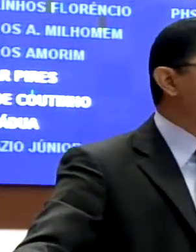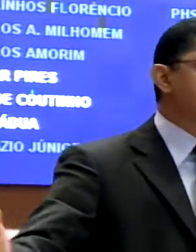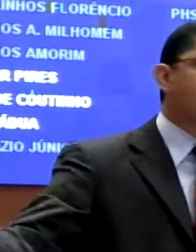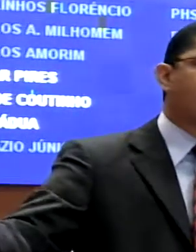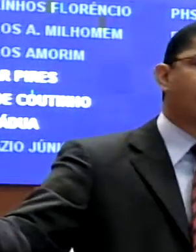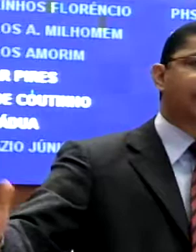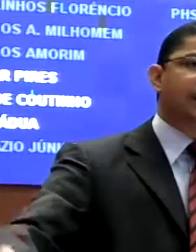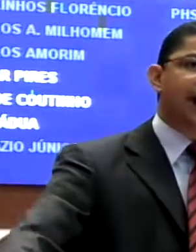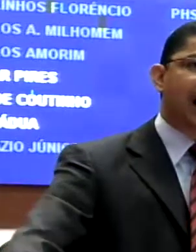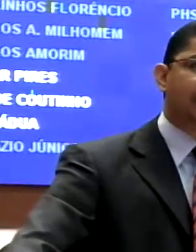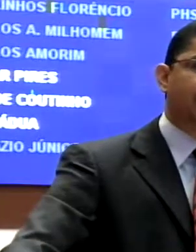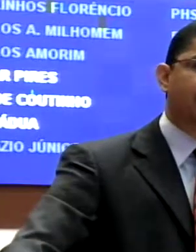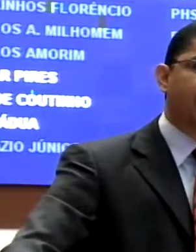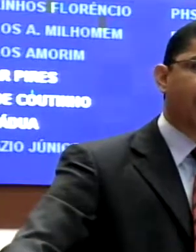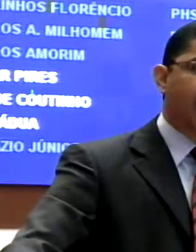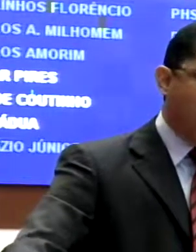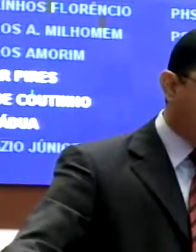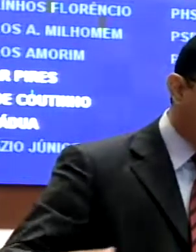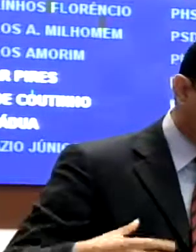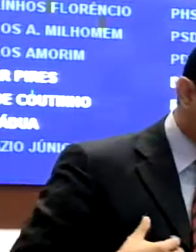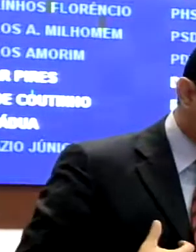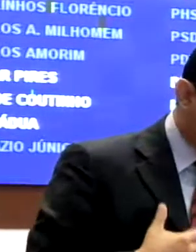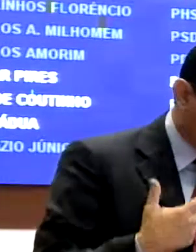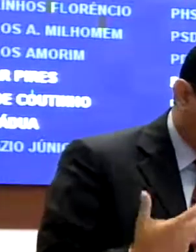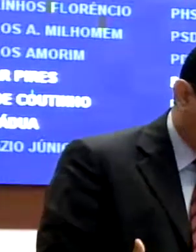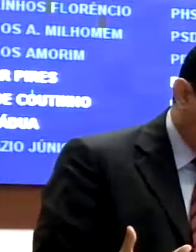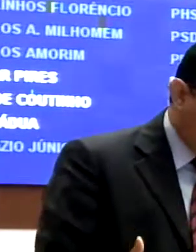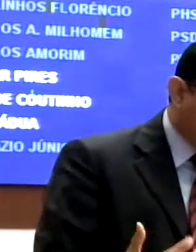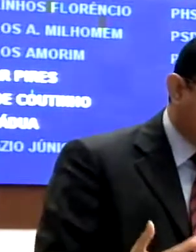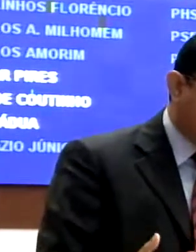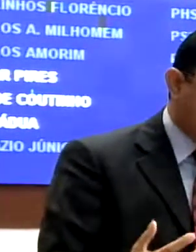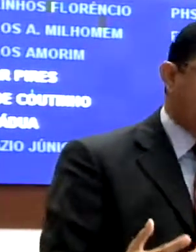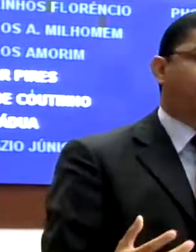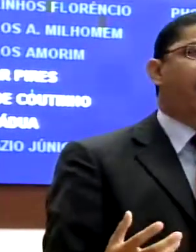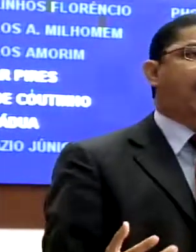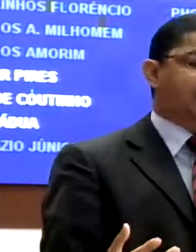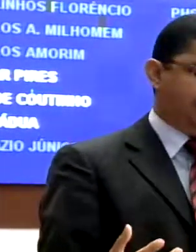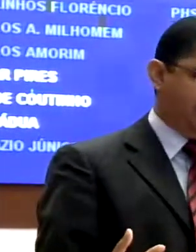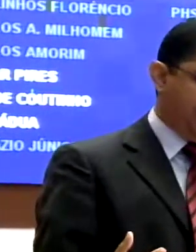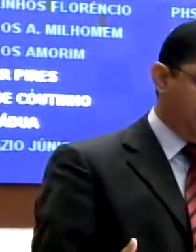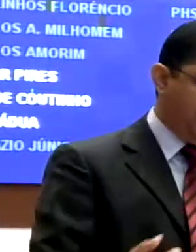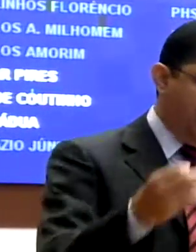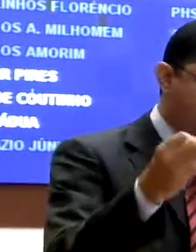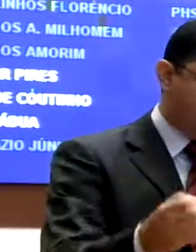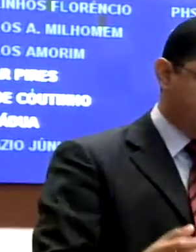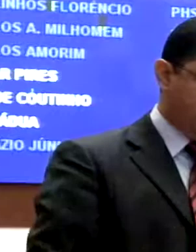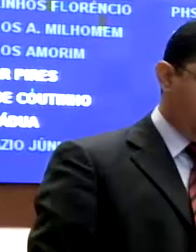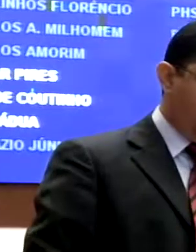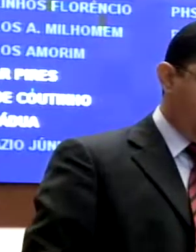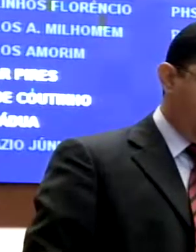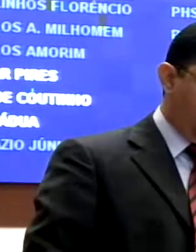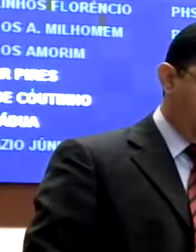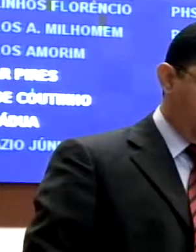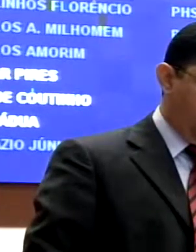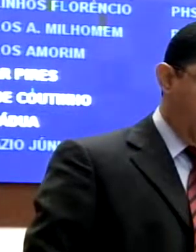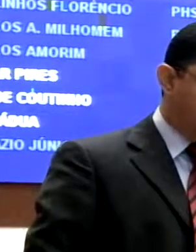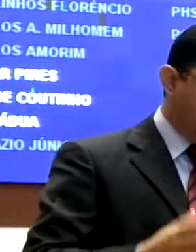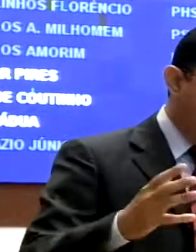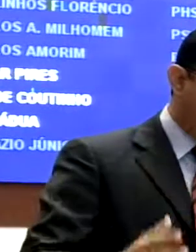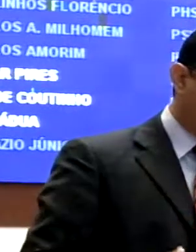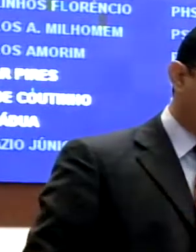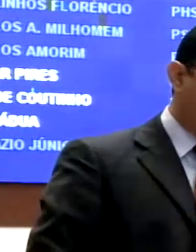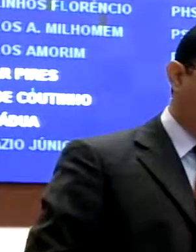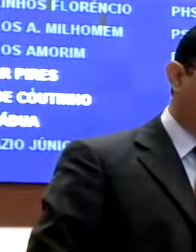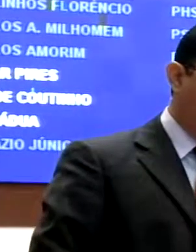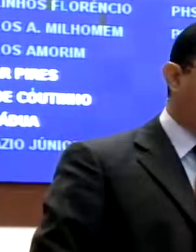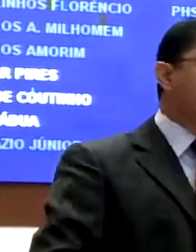E esse é o caos instalado. Agora, quais são as perguntas que a gente faz? Primeiro, a